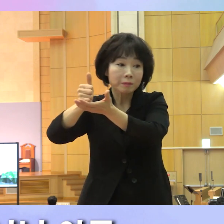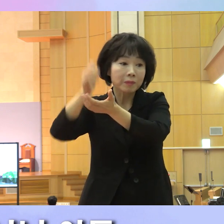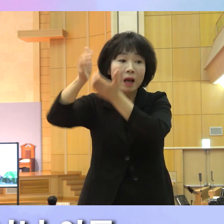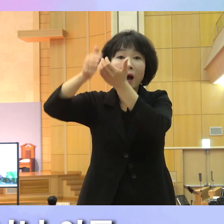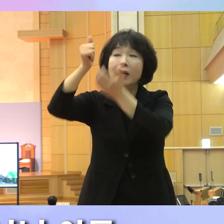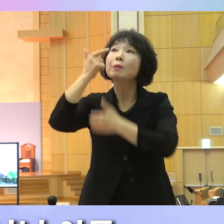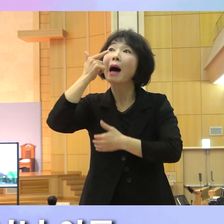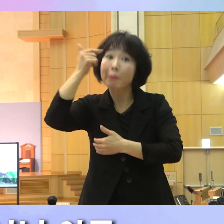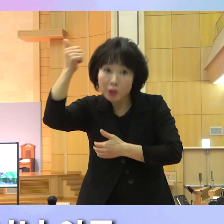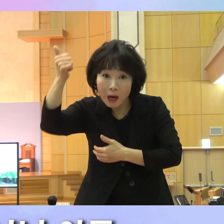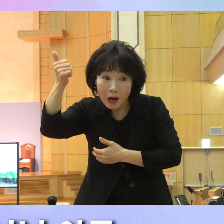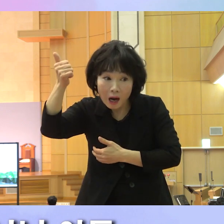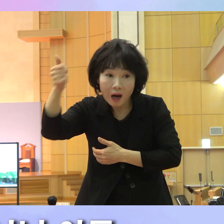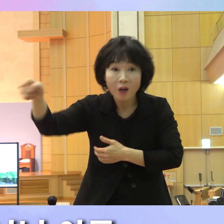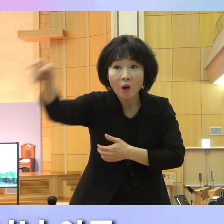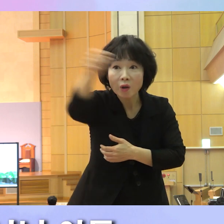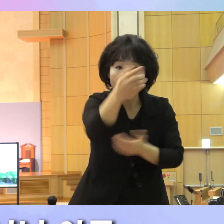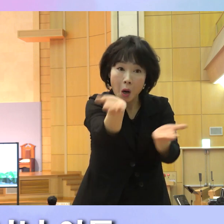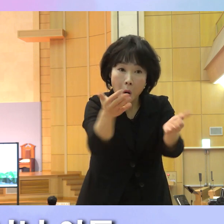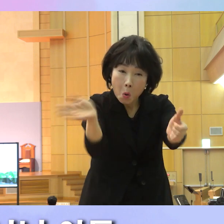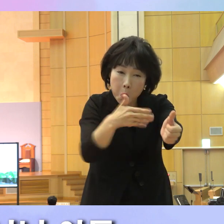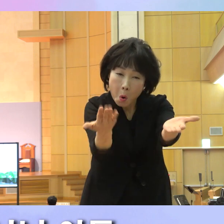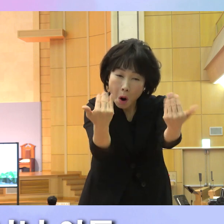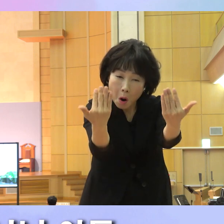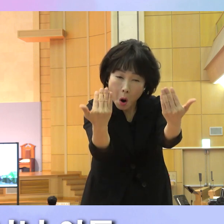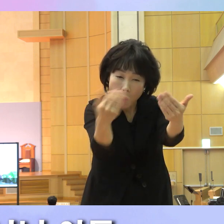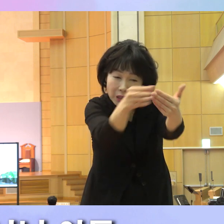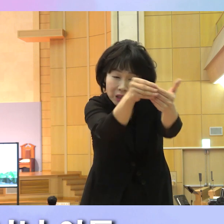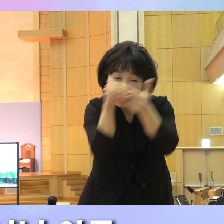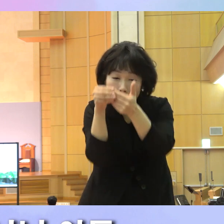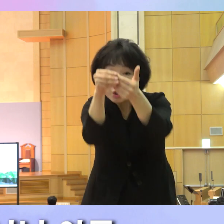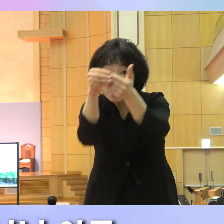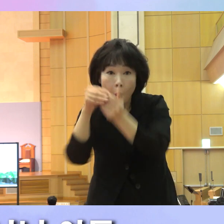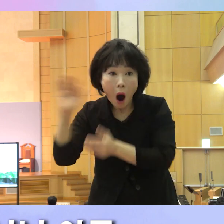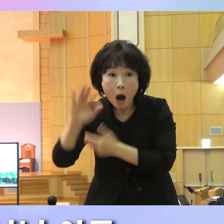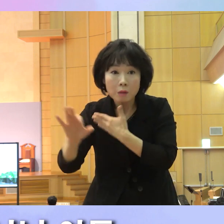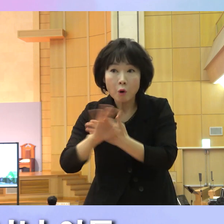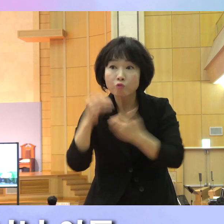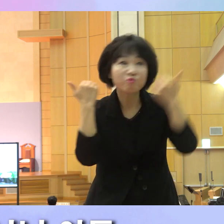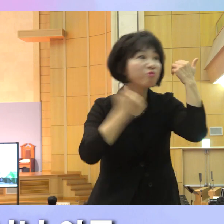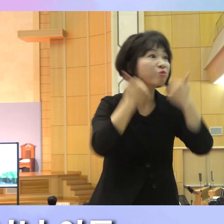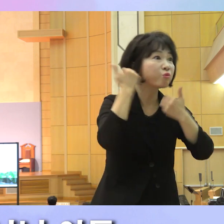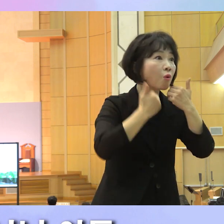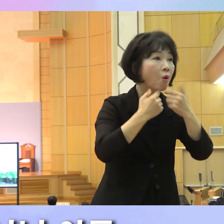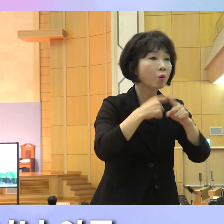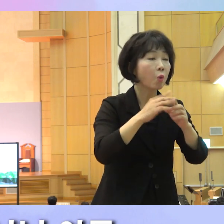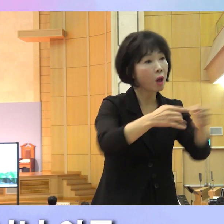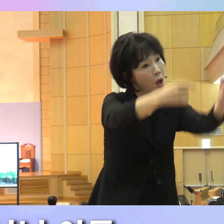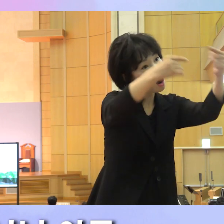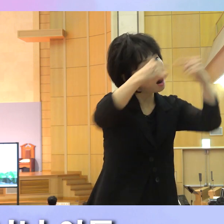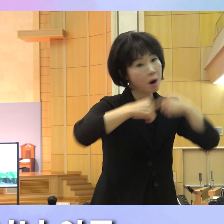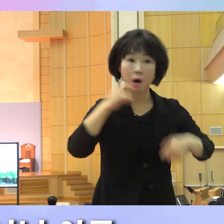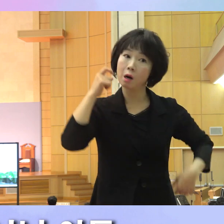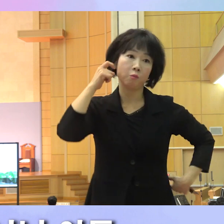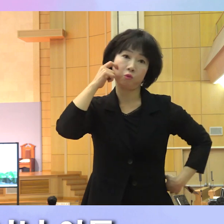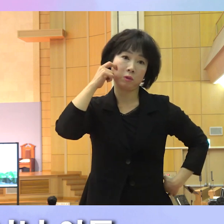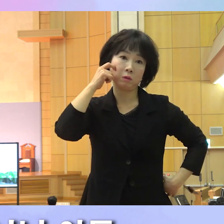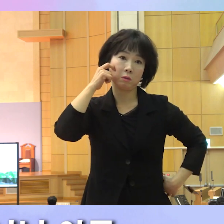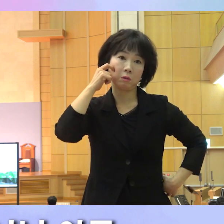하나님 아버지께서 이끌지 아니하면 아무라도 어느 누구라도